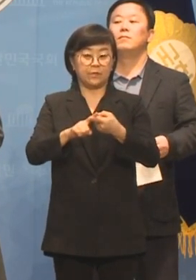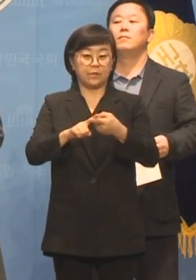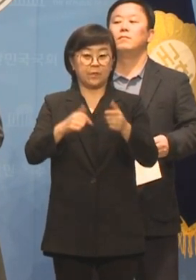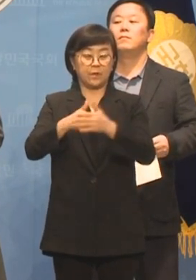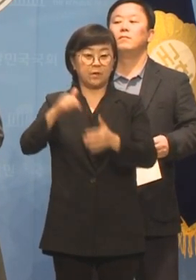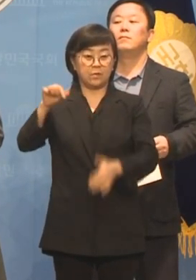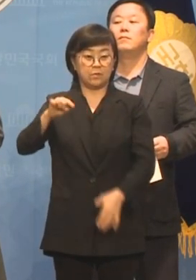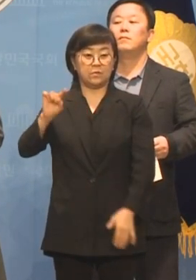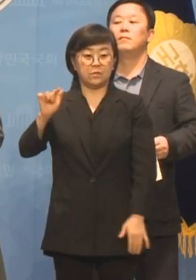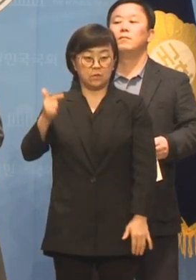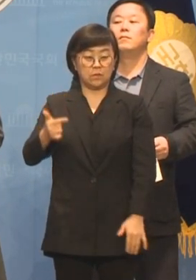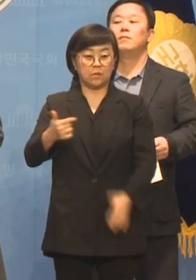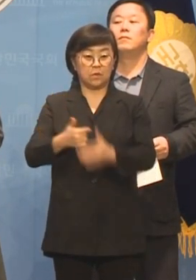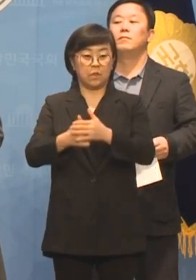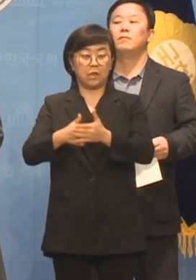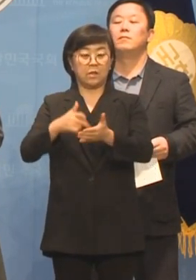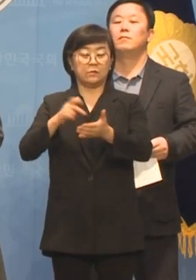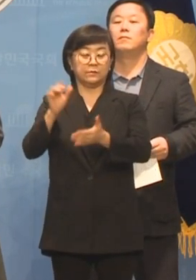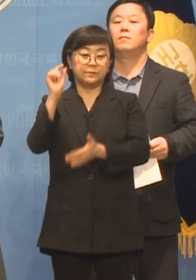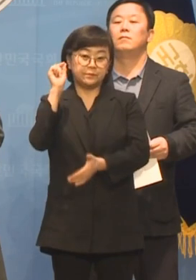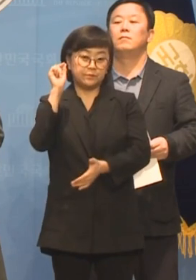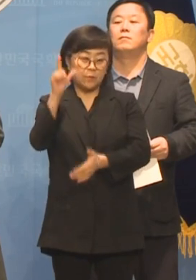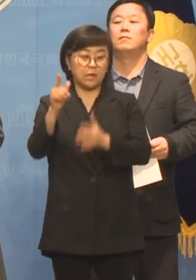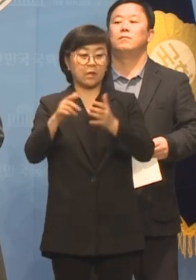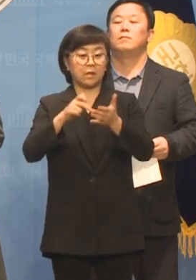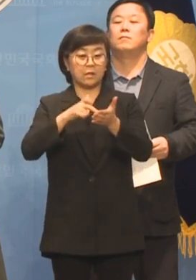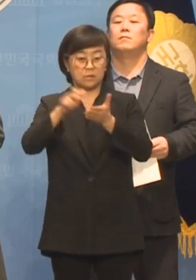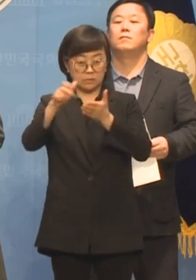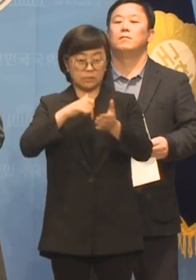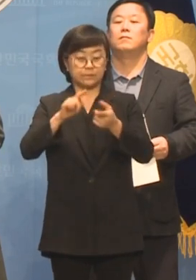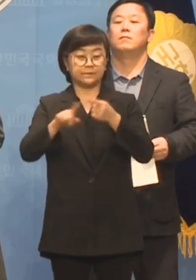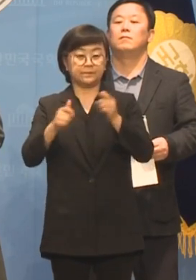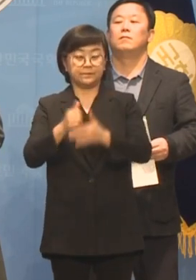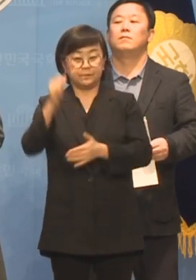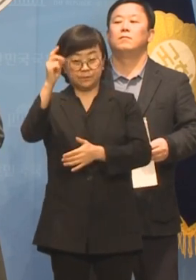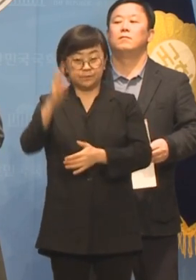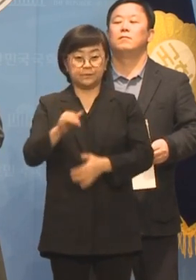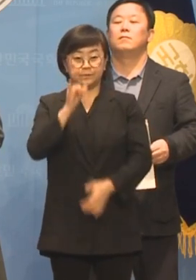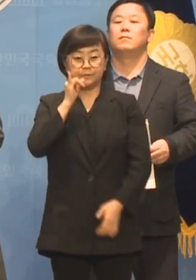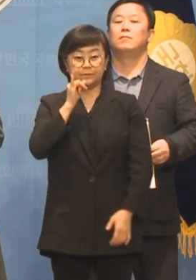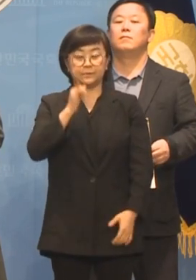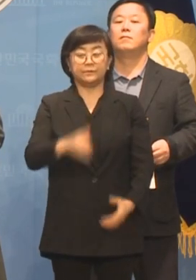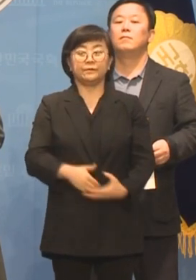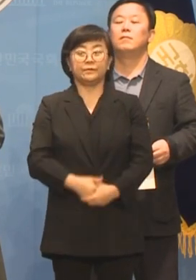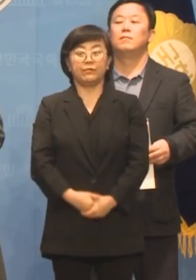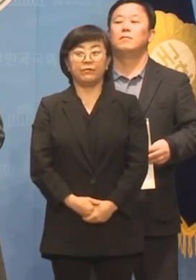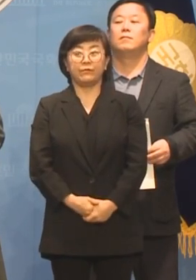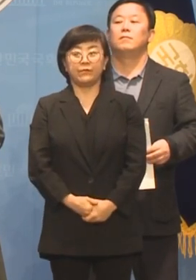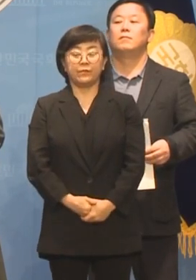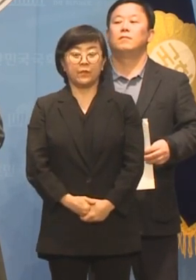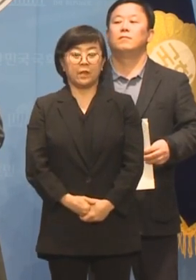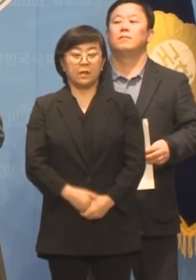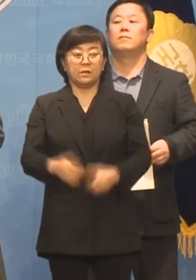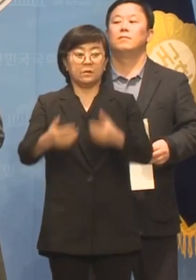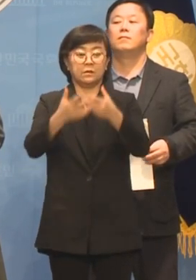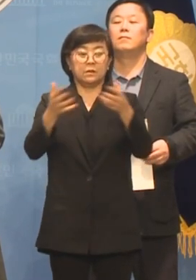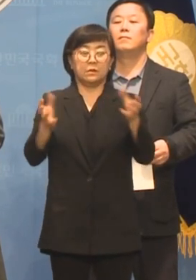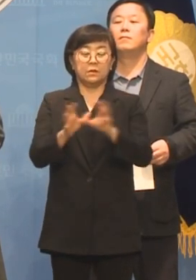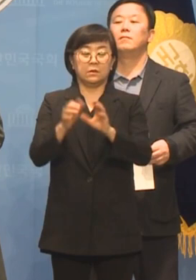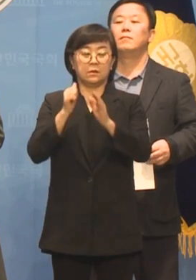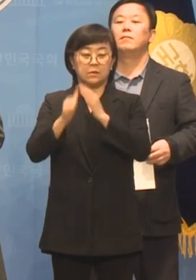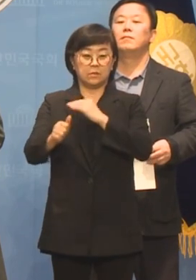의원과의 카톡도 텔레그램이죠. 텔레그램도 여러 차례 정화를 통해 확인을 했었습니다. 그리고 당대표를